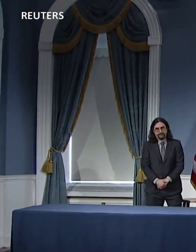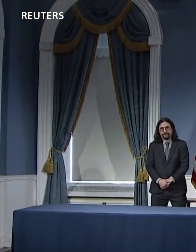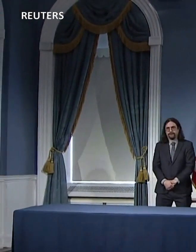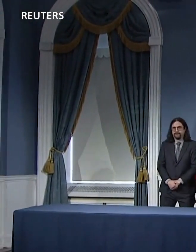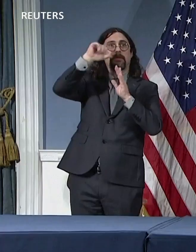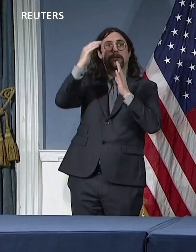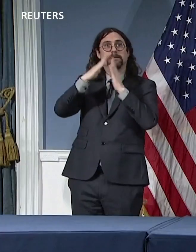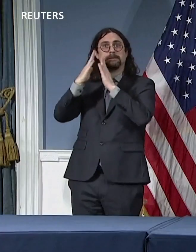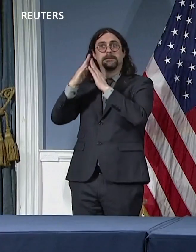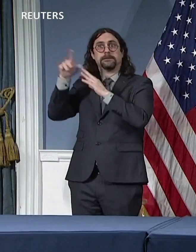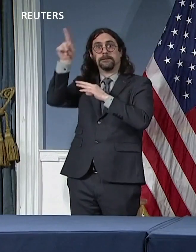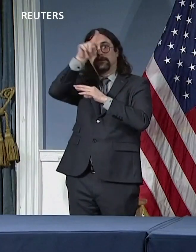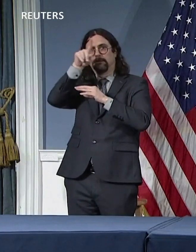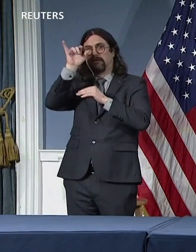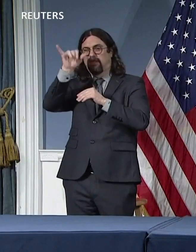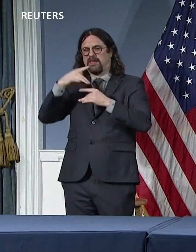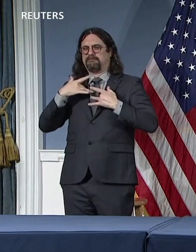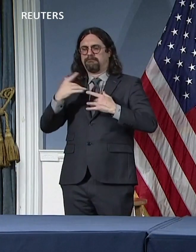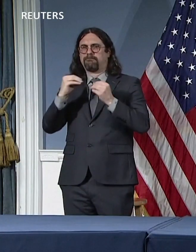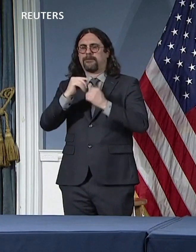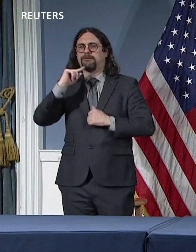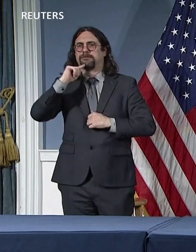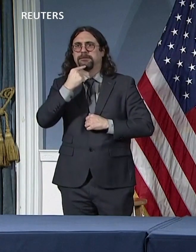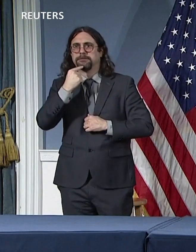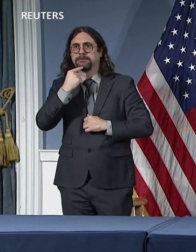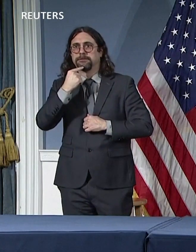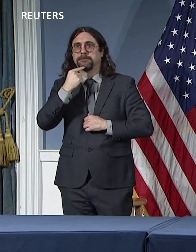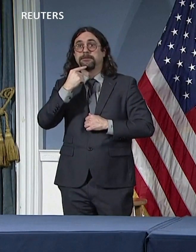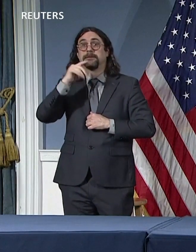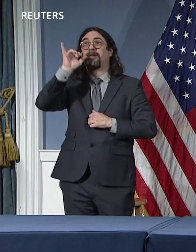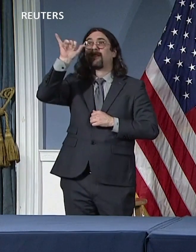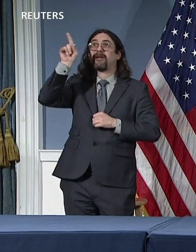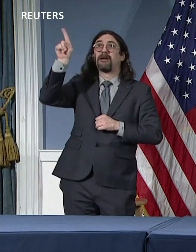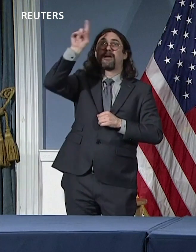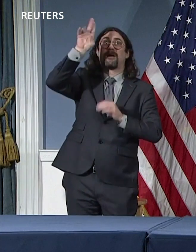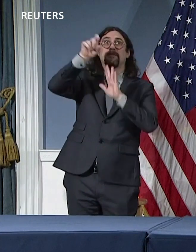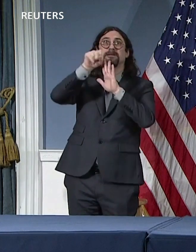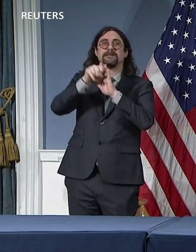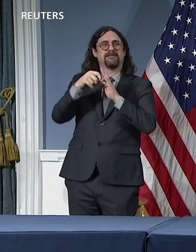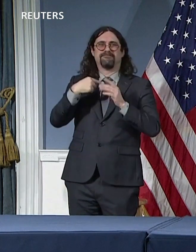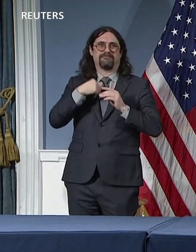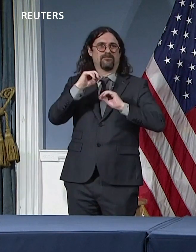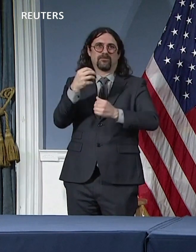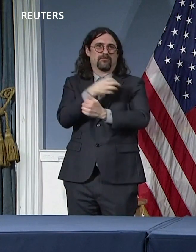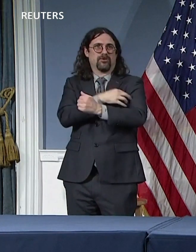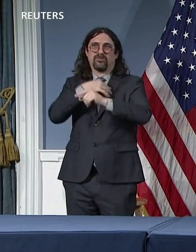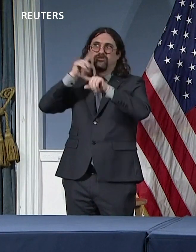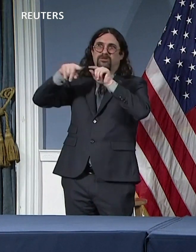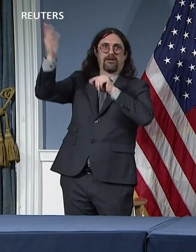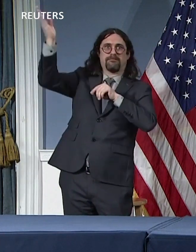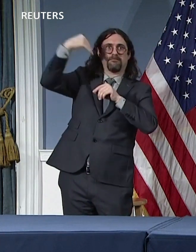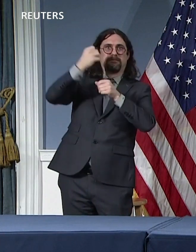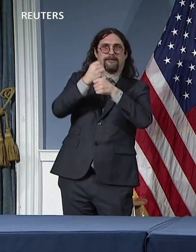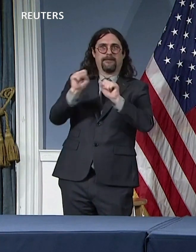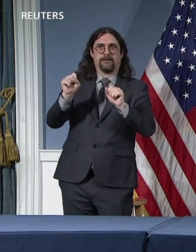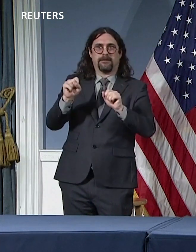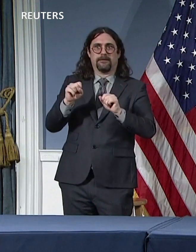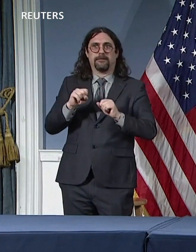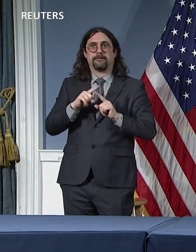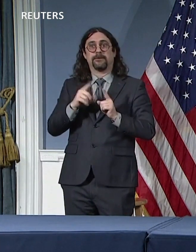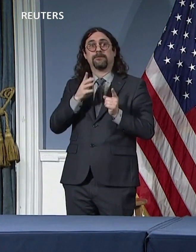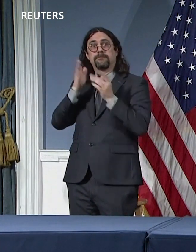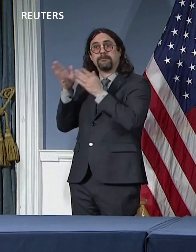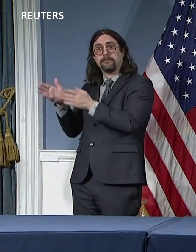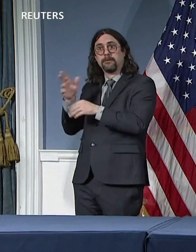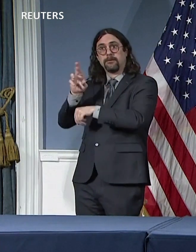ozodlikka chiqarildi. Individuals convicted of offenses such as misdemeanors. Bezorilik yoki